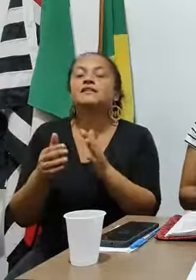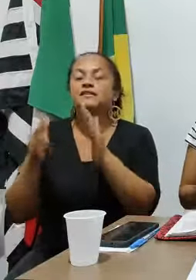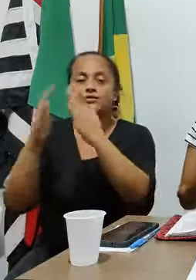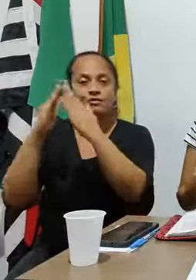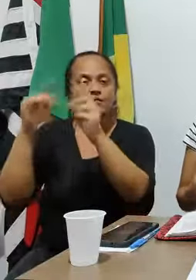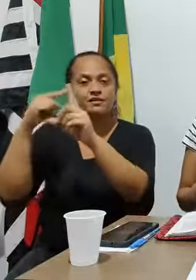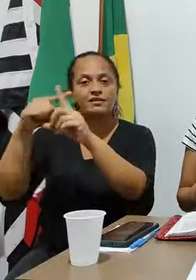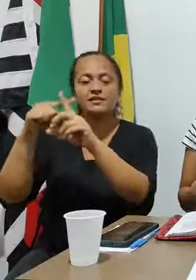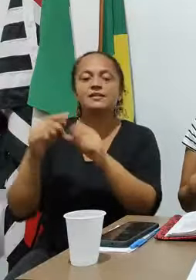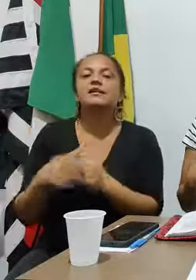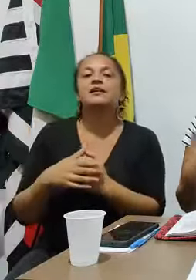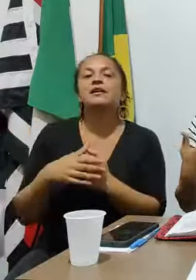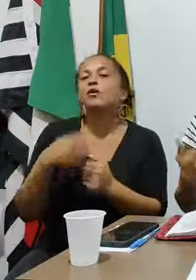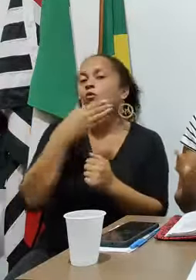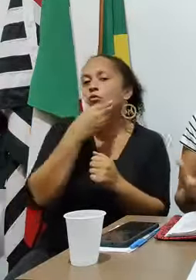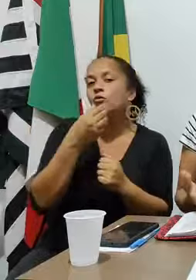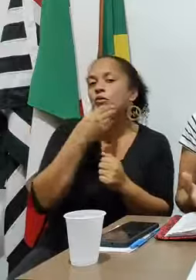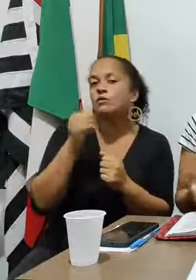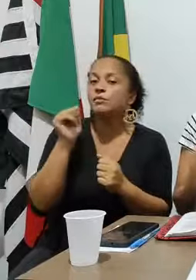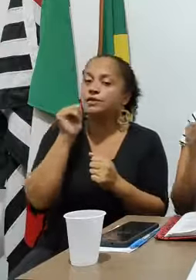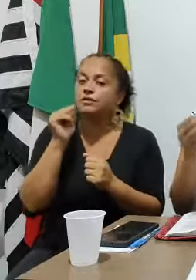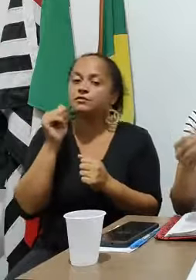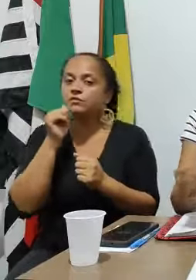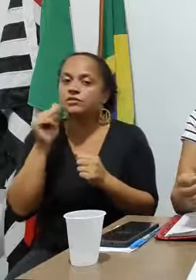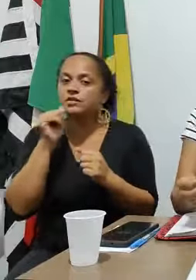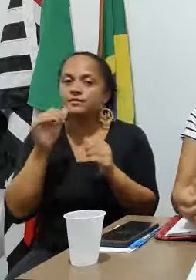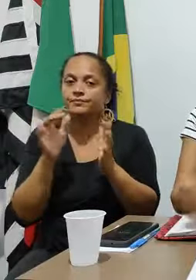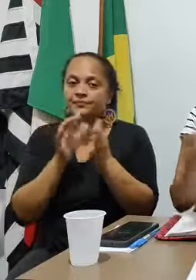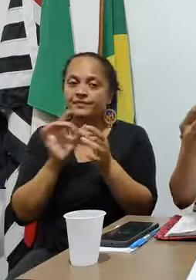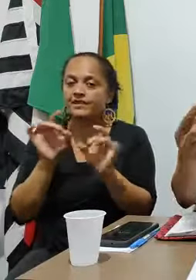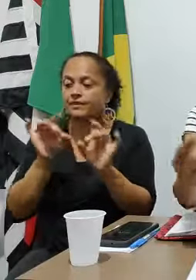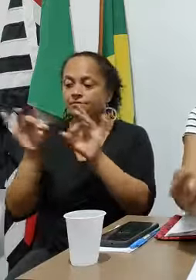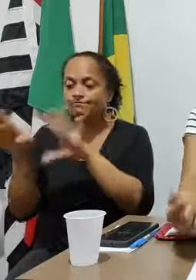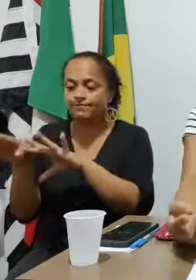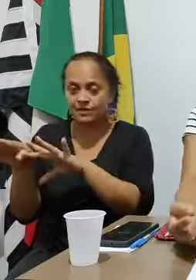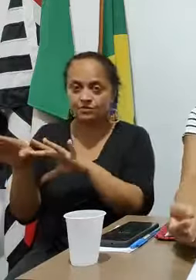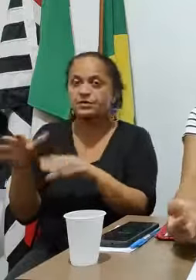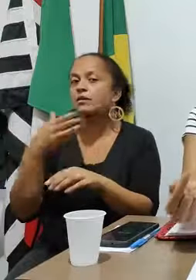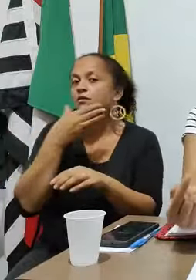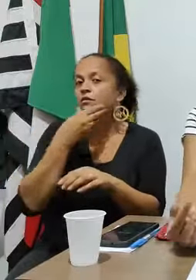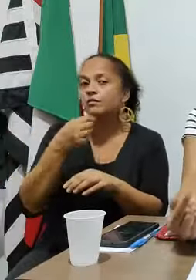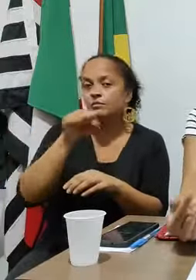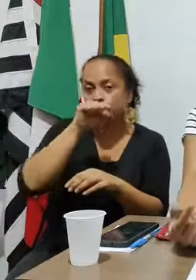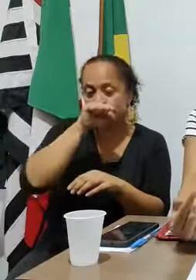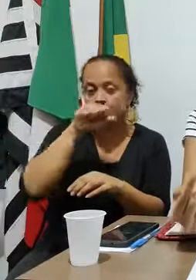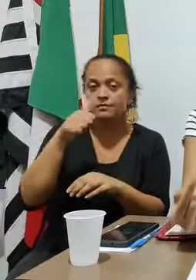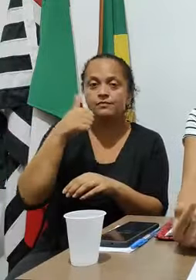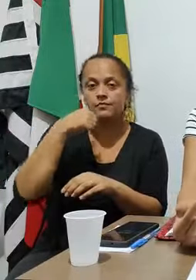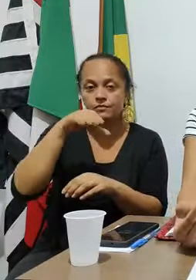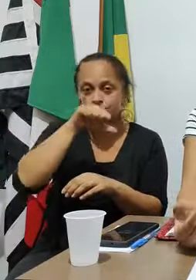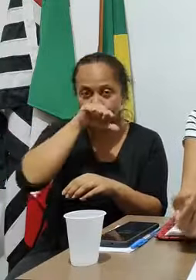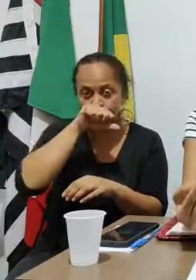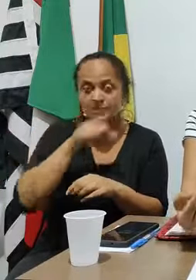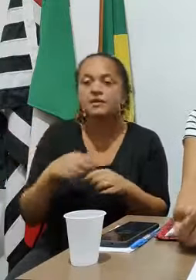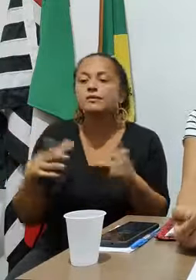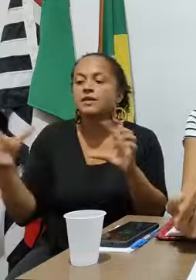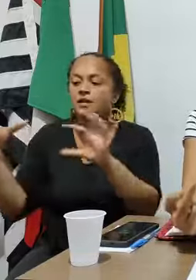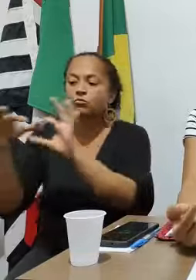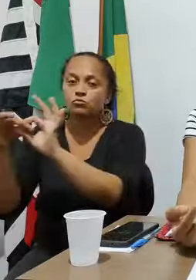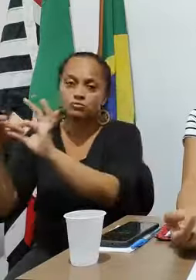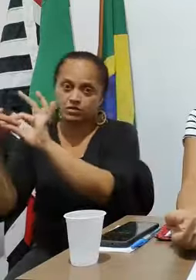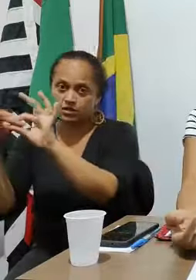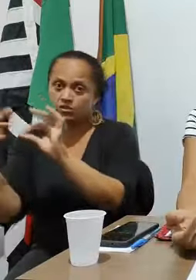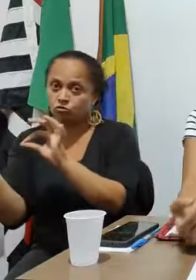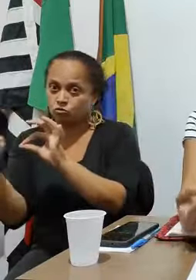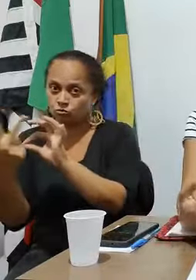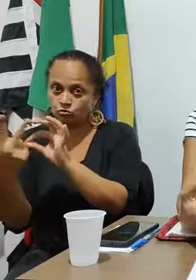seu pai e a sua mãe, e se unirá à sua mulher, e se tornarão os dois uma só carne. Grande é